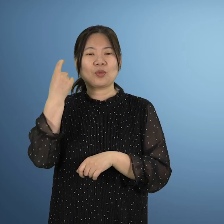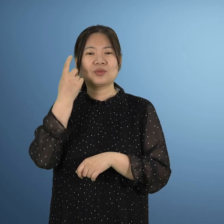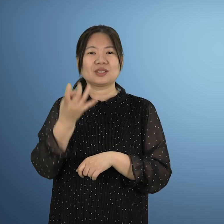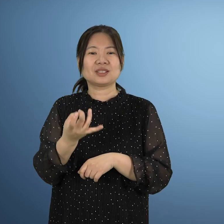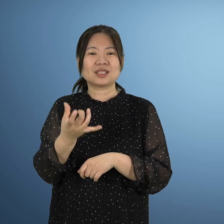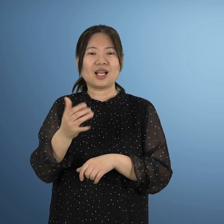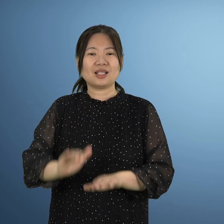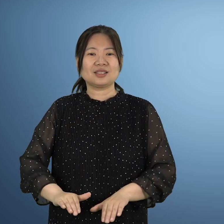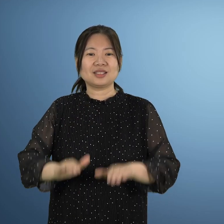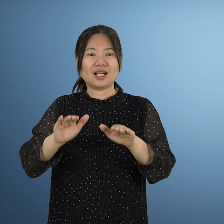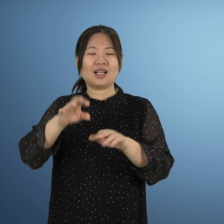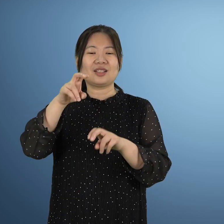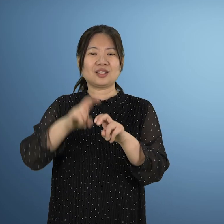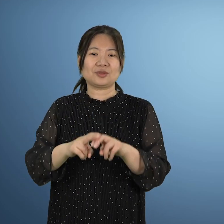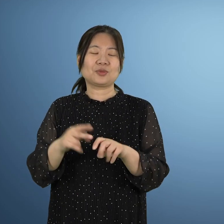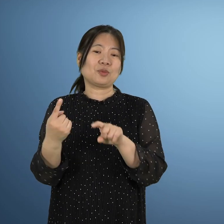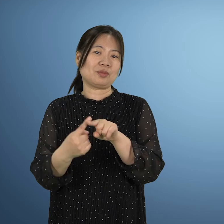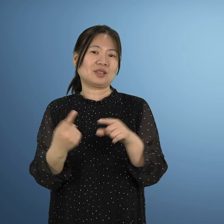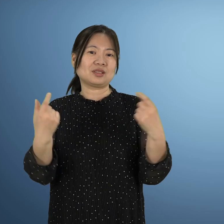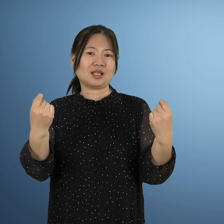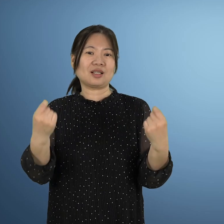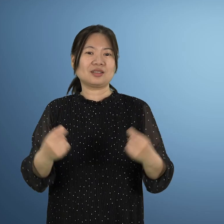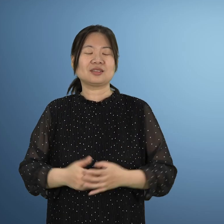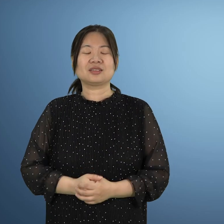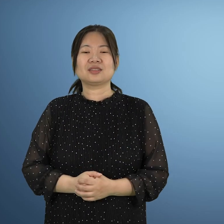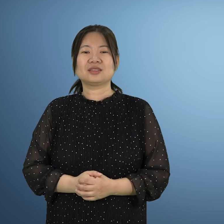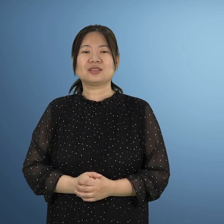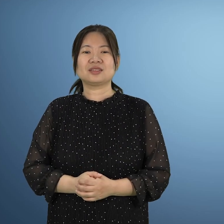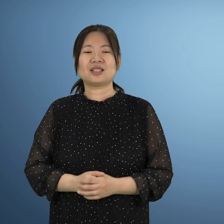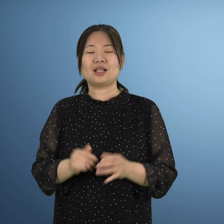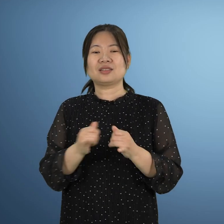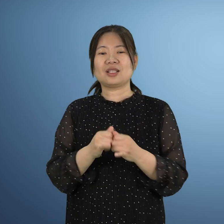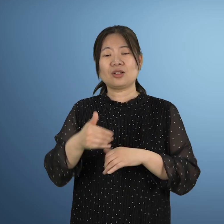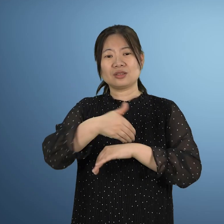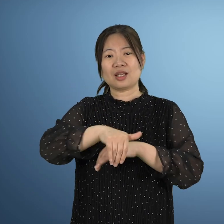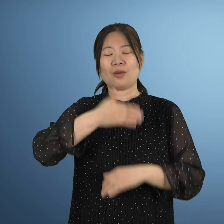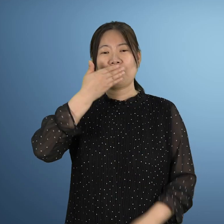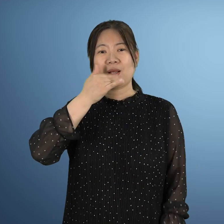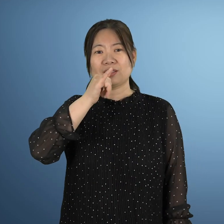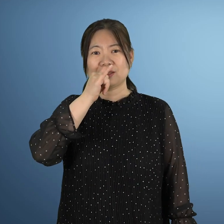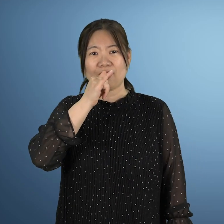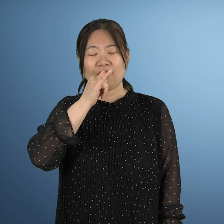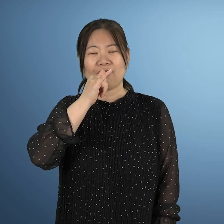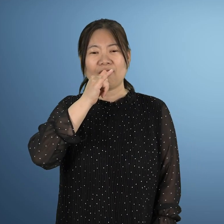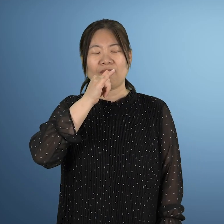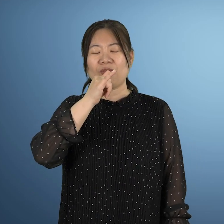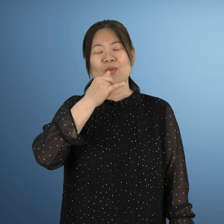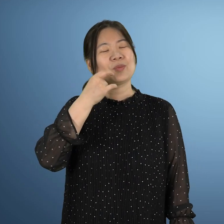자란 현장이더라고요. 이걸 사람이 계획할 수 있겠어요?